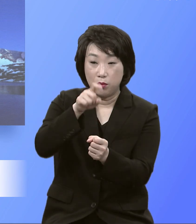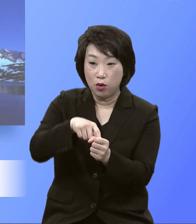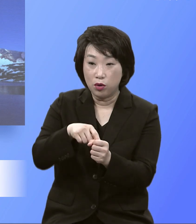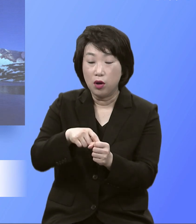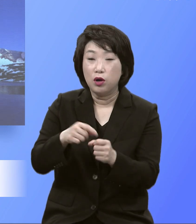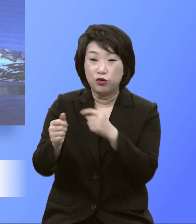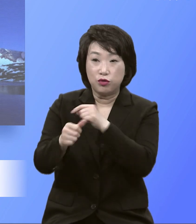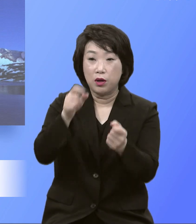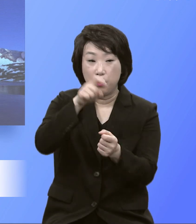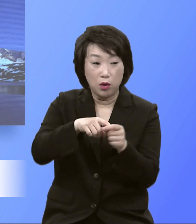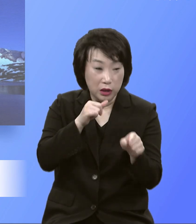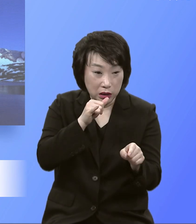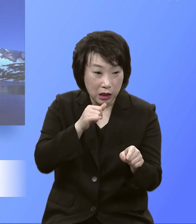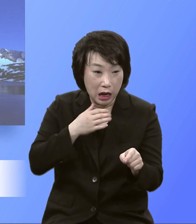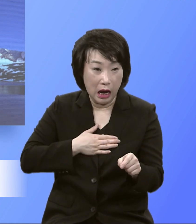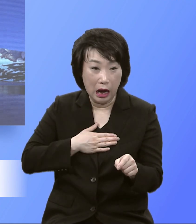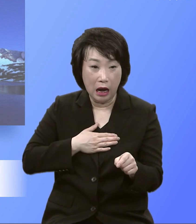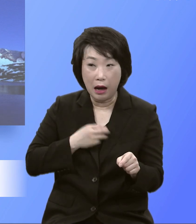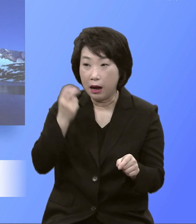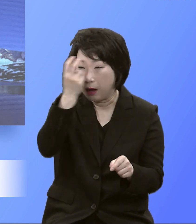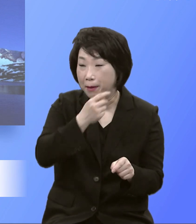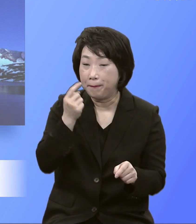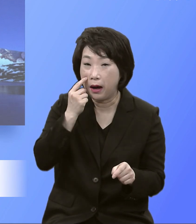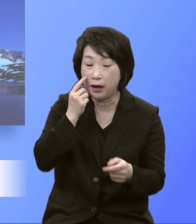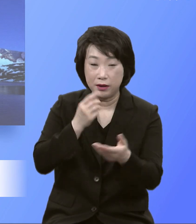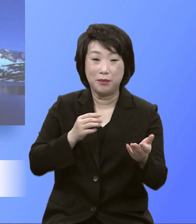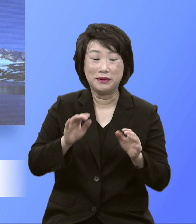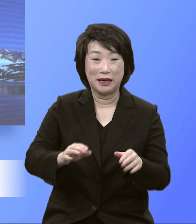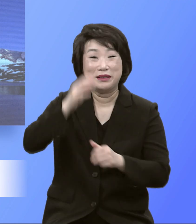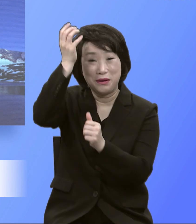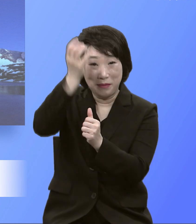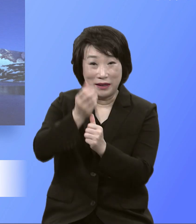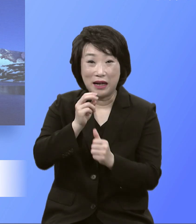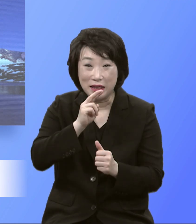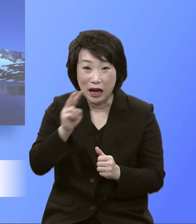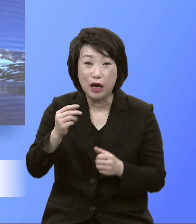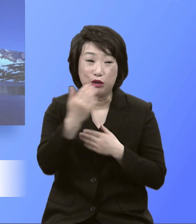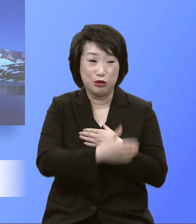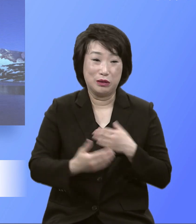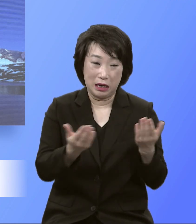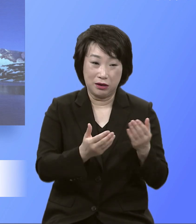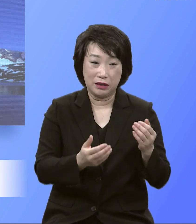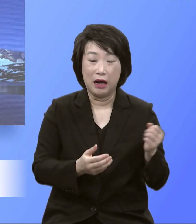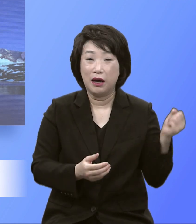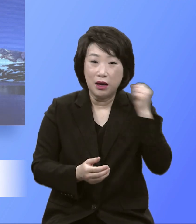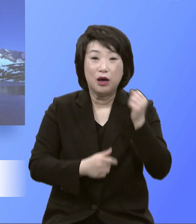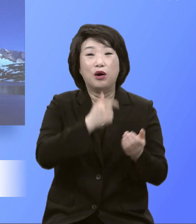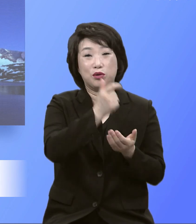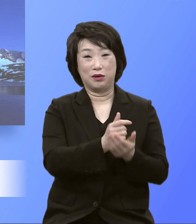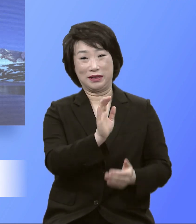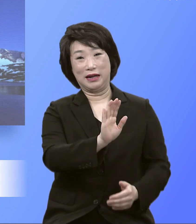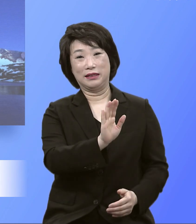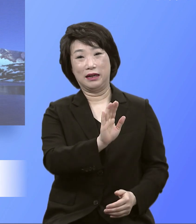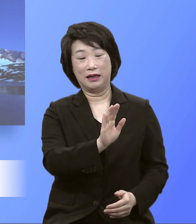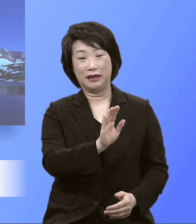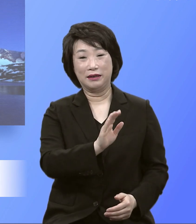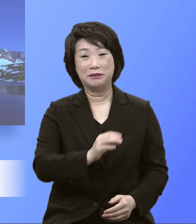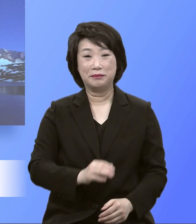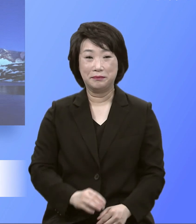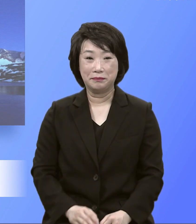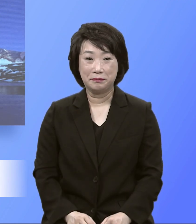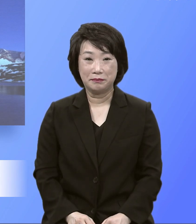죽이는가를 잘 알면, 그래서 여러분 성령 받아야 육신에게 당하지 않는다 이